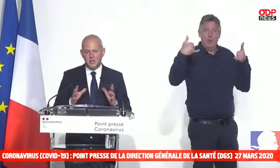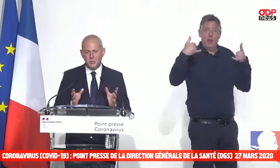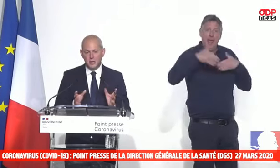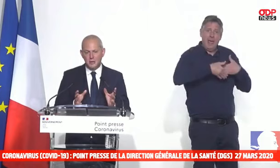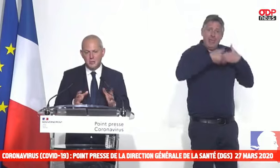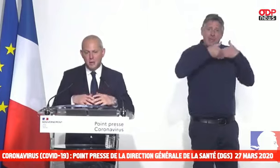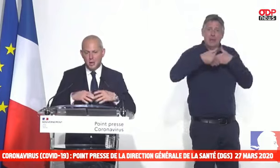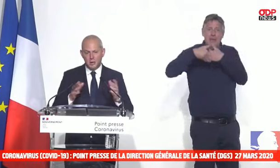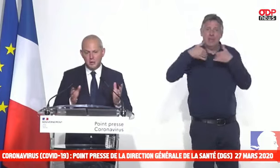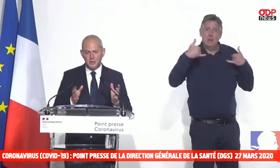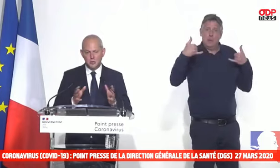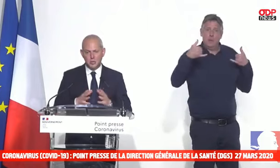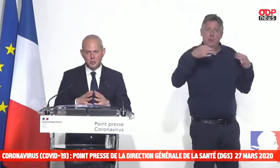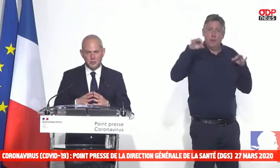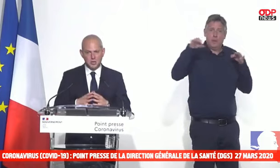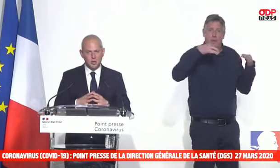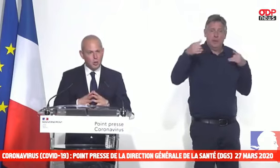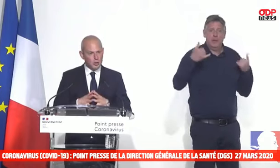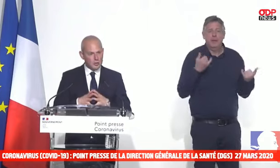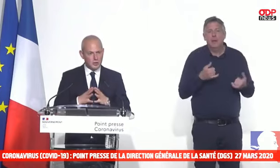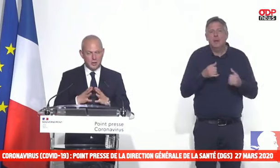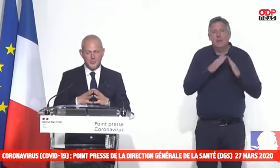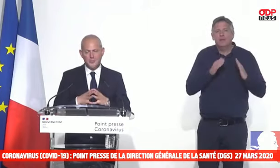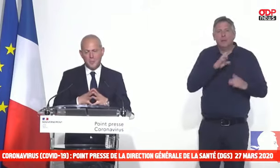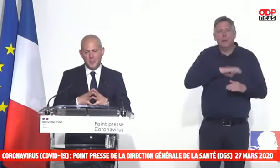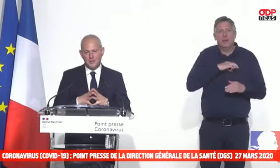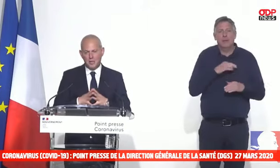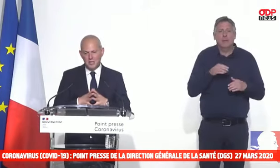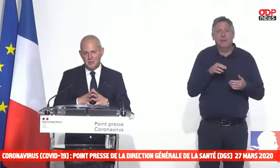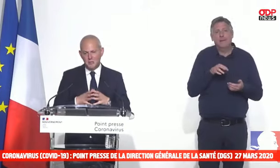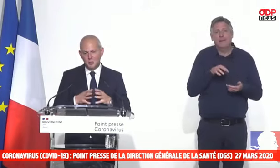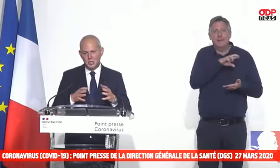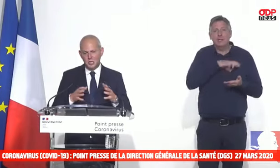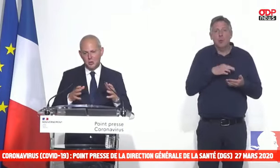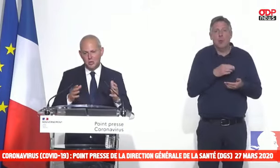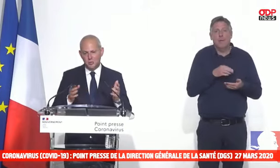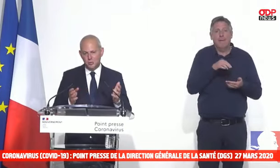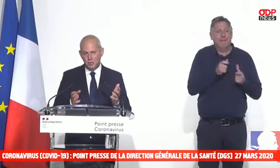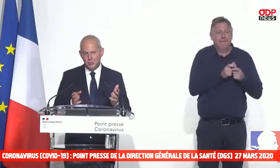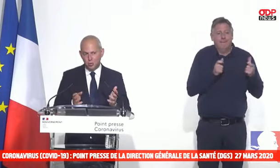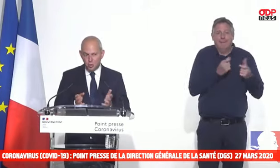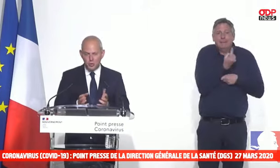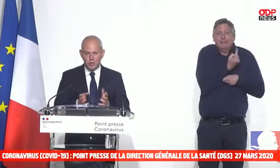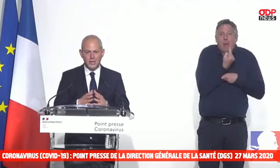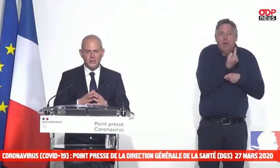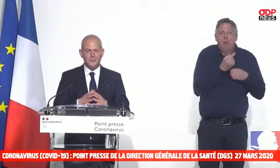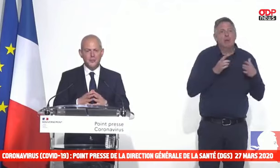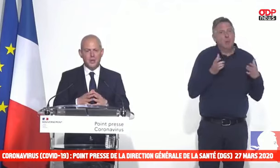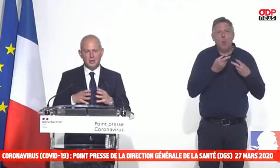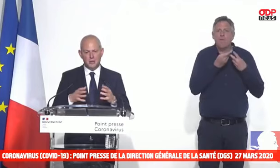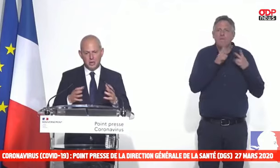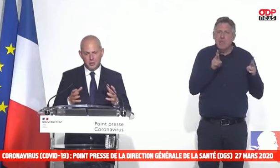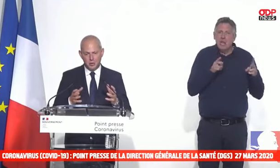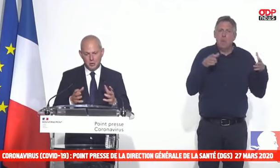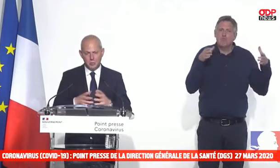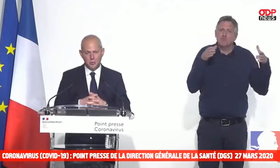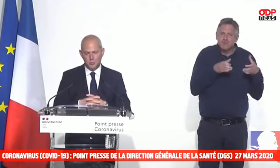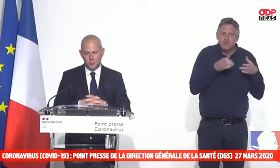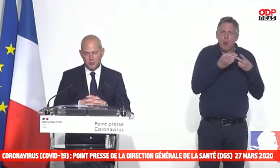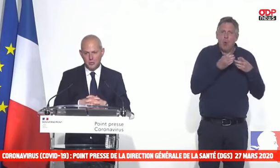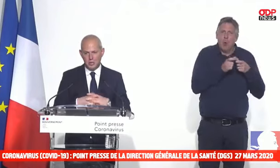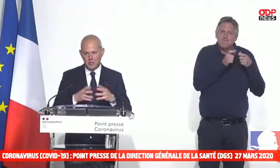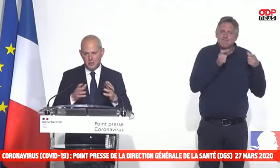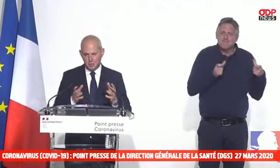un EHPAD n'est pas isolé dans son territoire. C'est un établissement qui est accueilli souvent au niveau communal, qui accueille